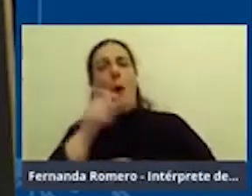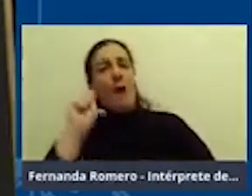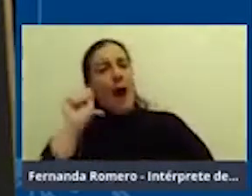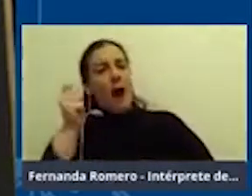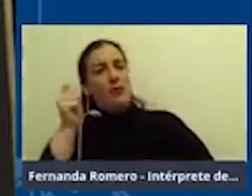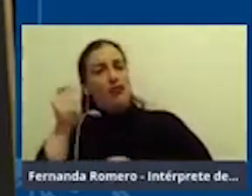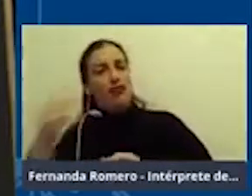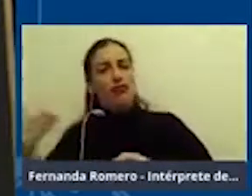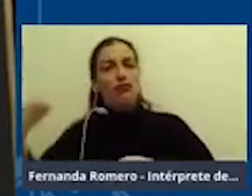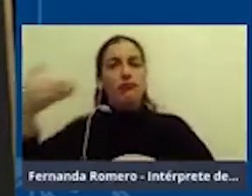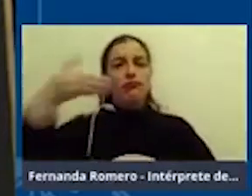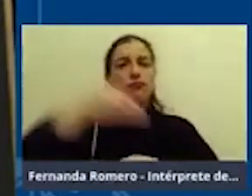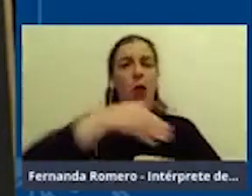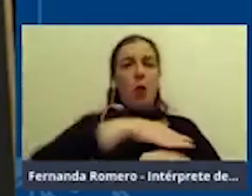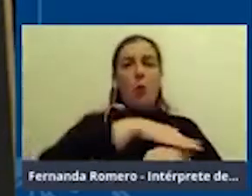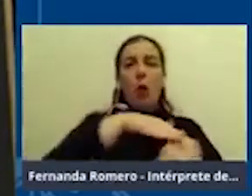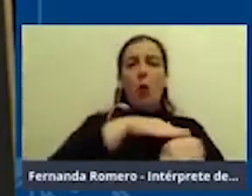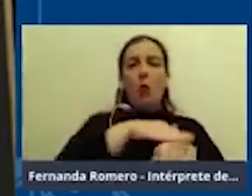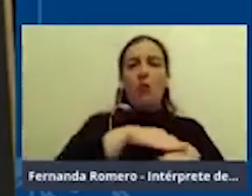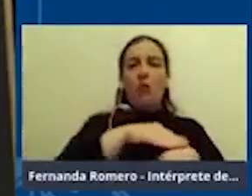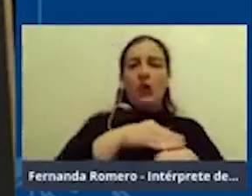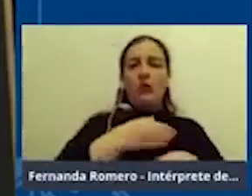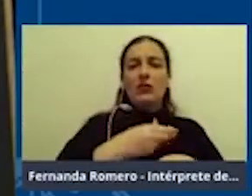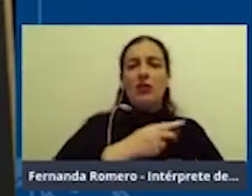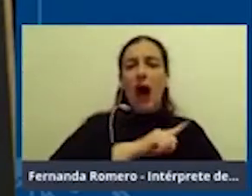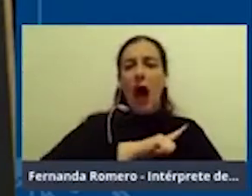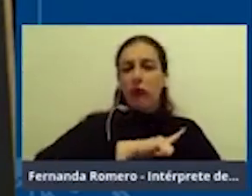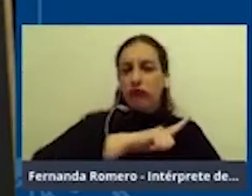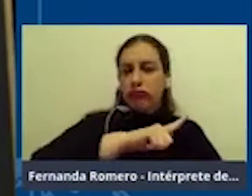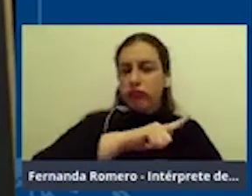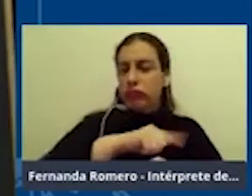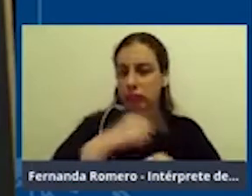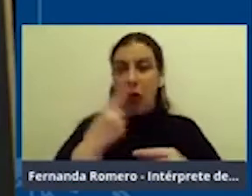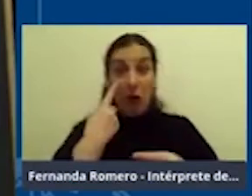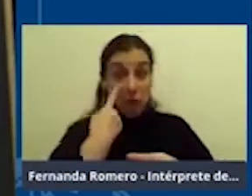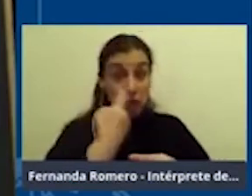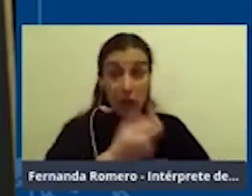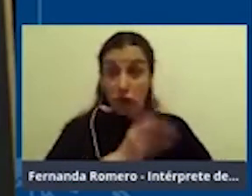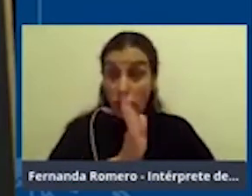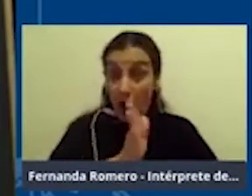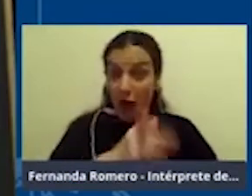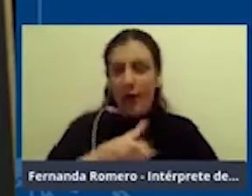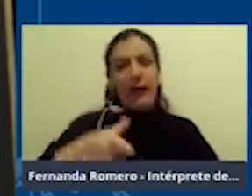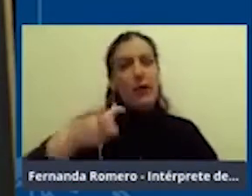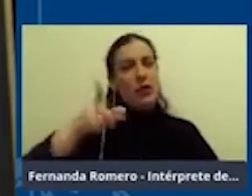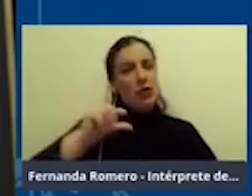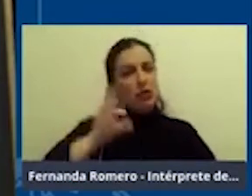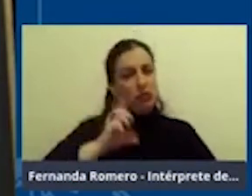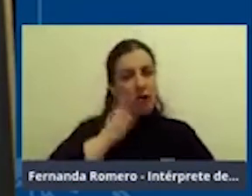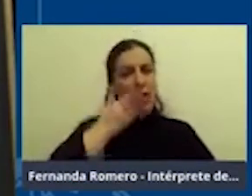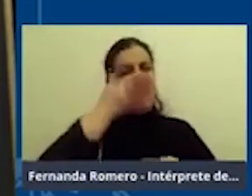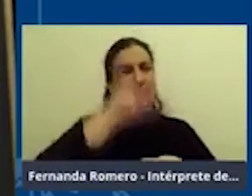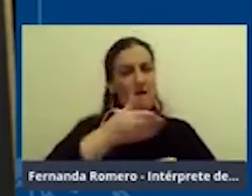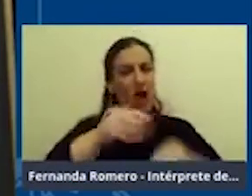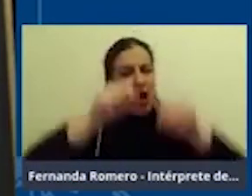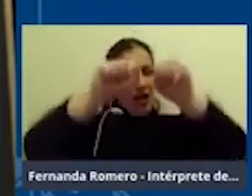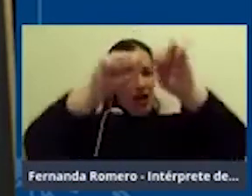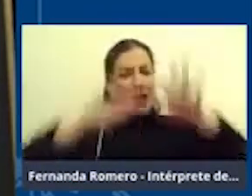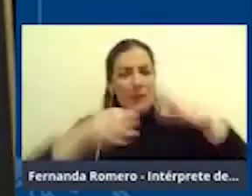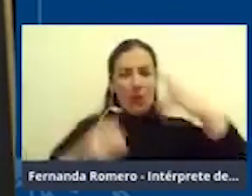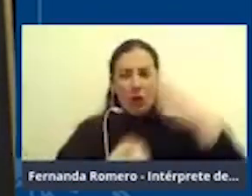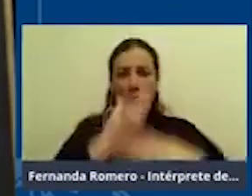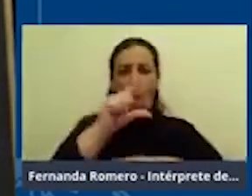conversar com o governador Eduardo Leite, muito interessado, e antes disso já tinha estado na Câmara, que foi recém-criada, aí,